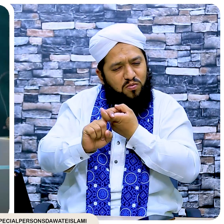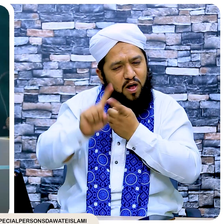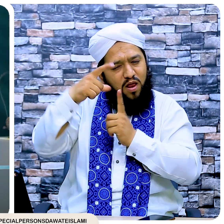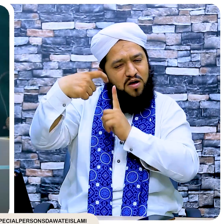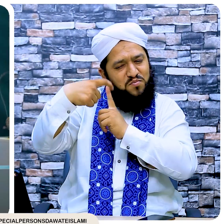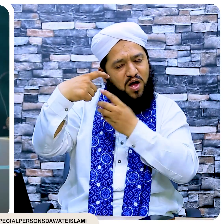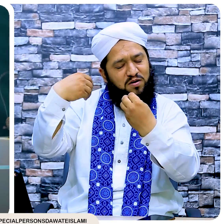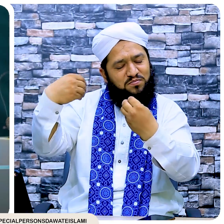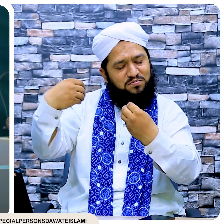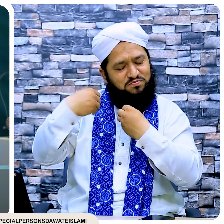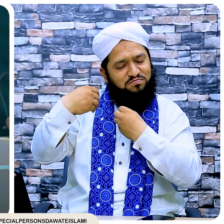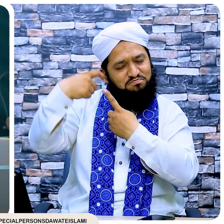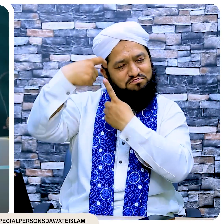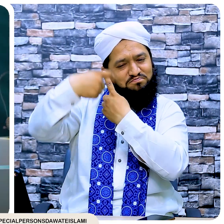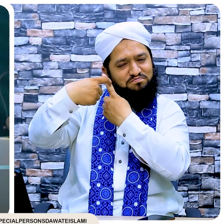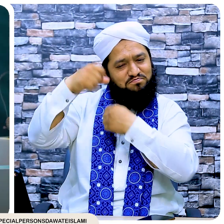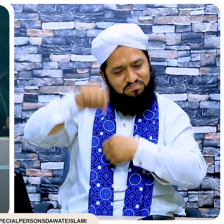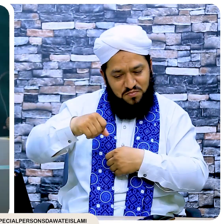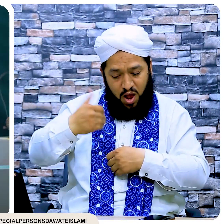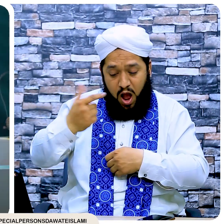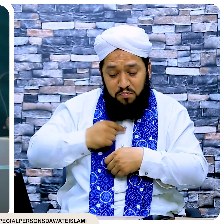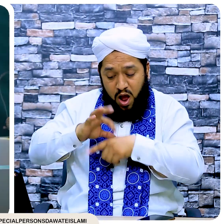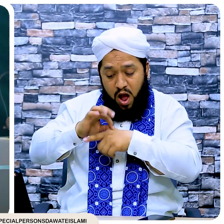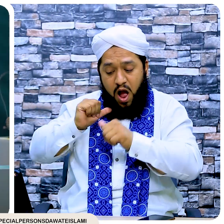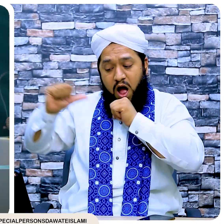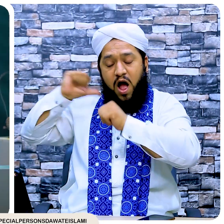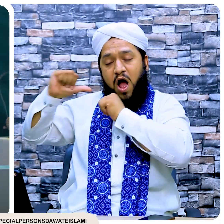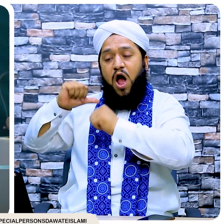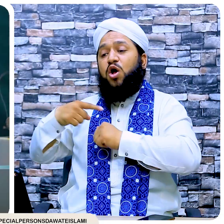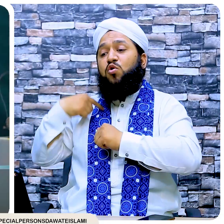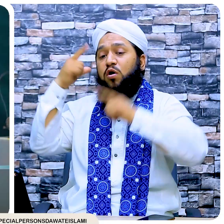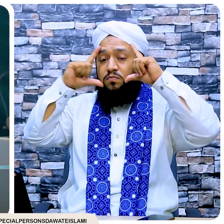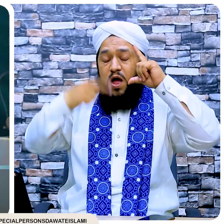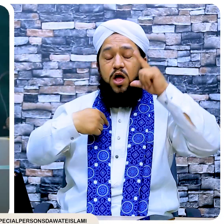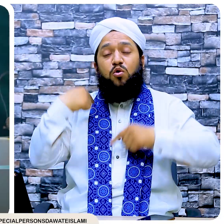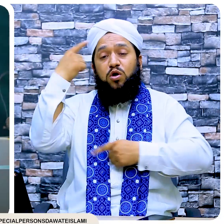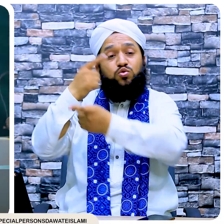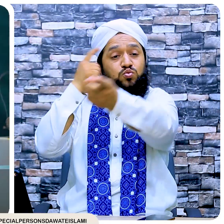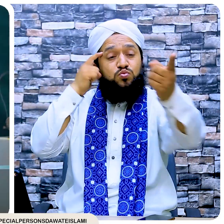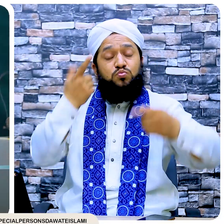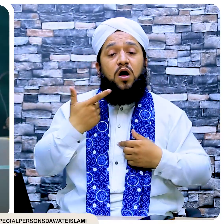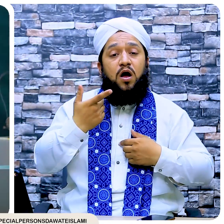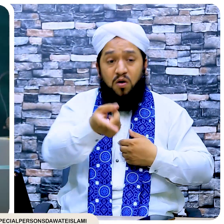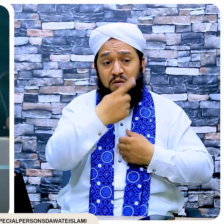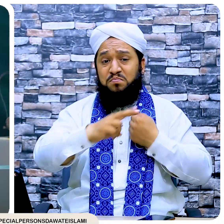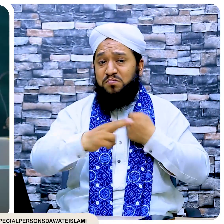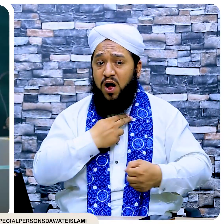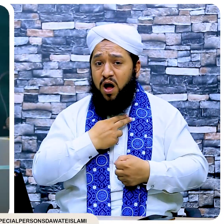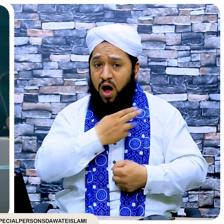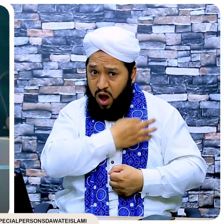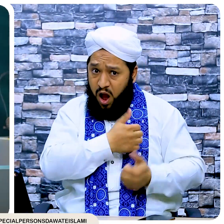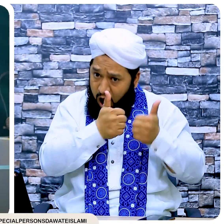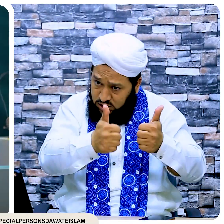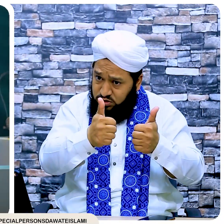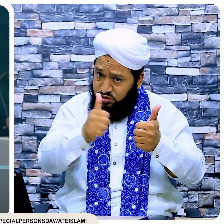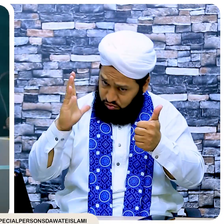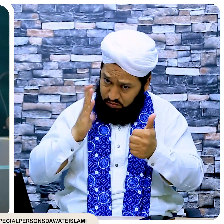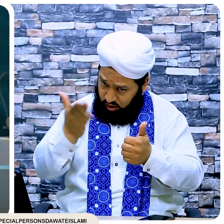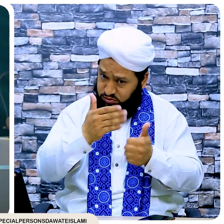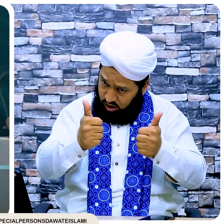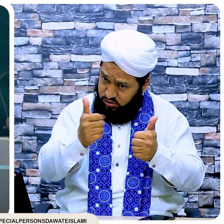میرا کارساز ہے، ذرا میرا نسب تو بیان کرو اور سوچو تو میں کون ہوں؟ کیا میرا قتل تمہیں روا ہو سکتا ہے،